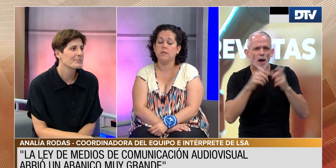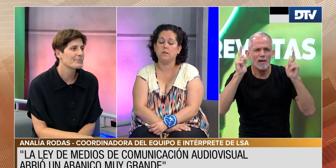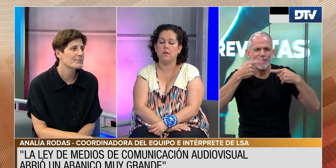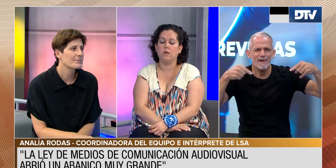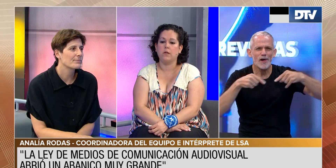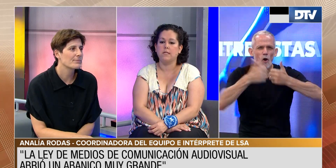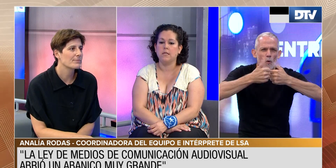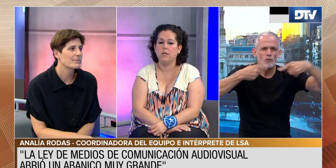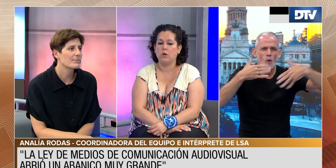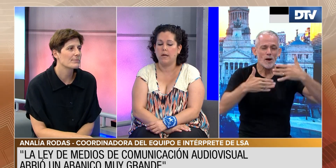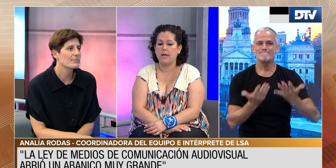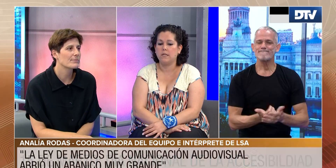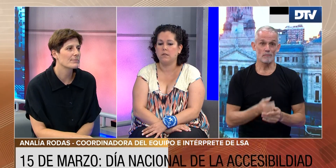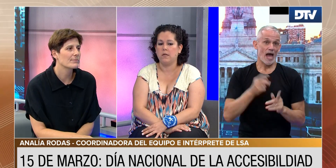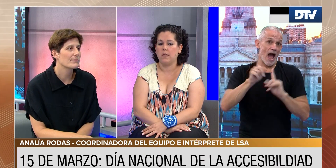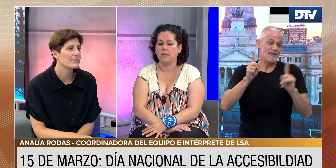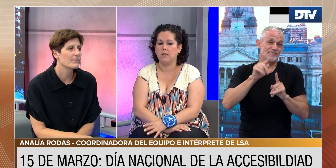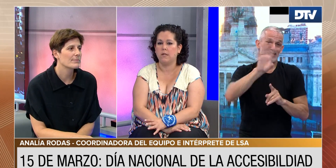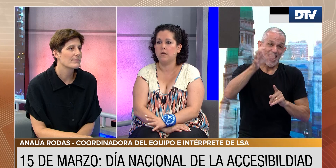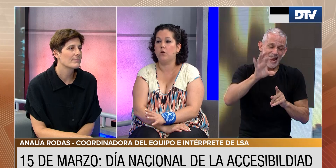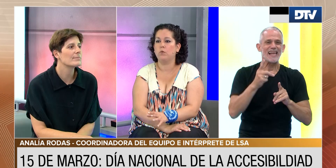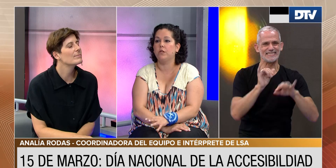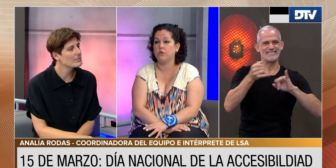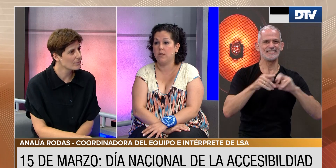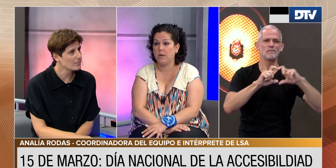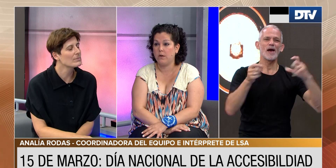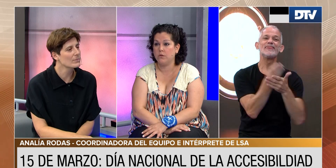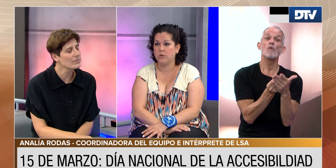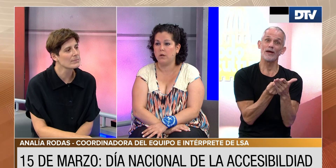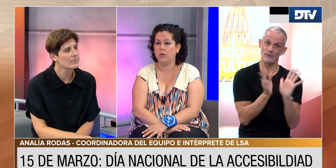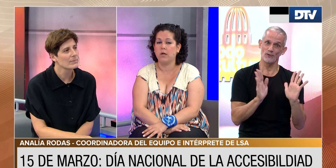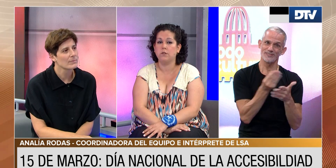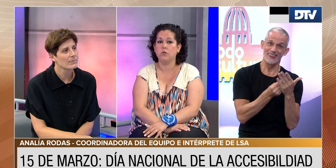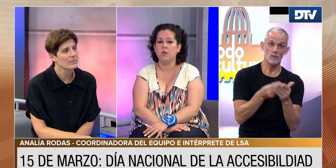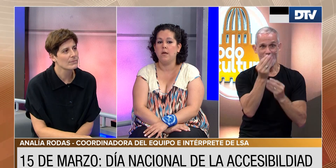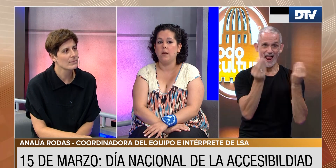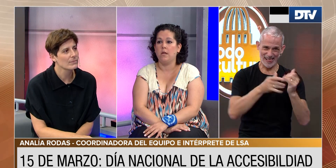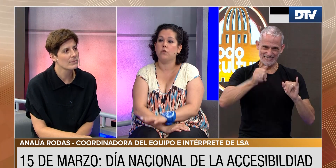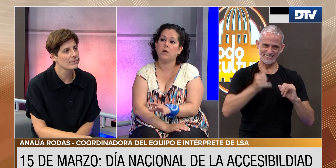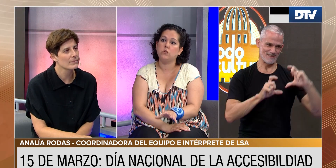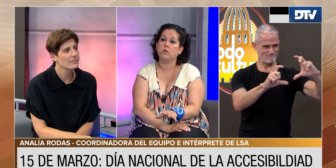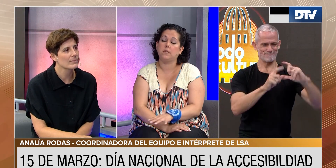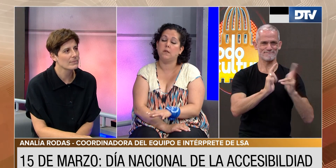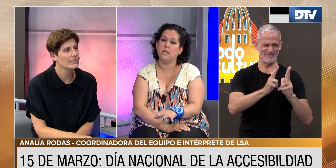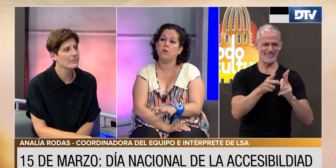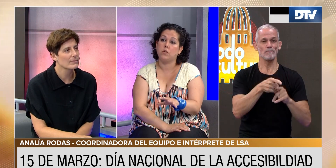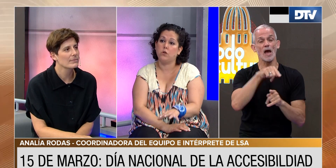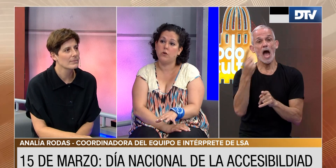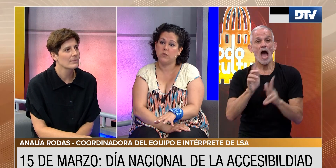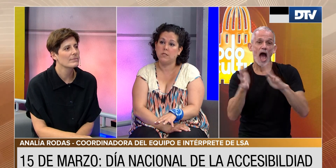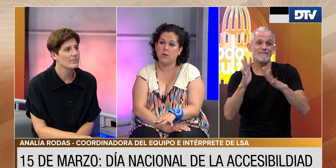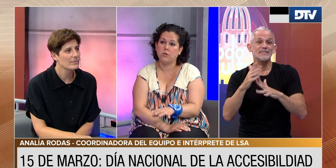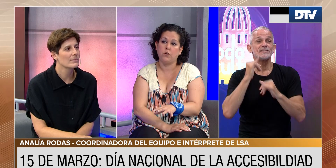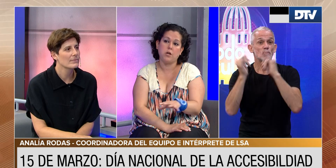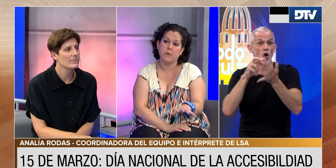muchas veces lo que se hace en los canales es accesibilizar los dibujitos animados, en algunos casos. En otros casos accesibilizan los que son